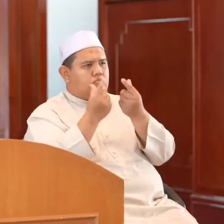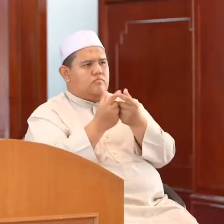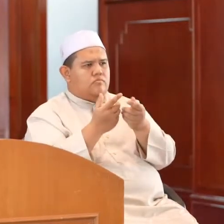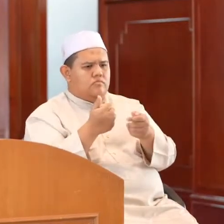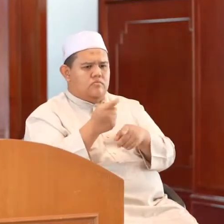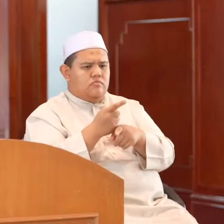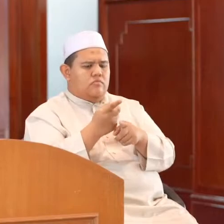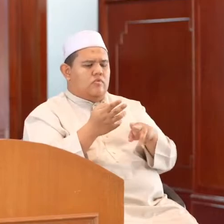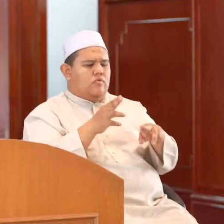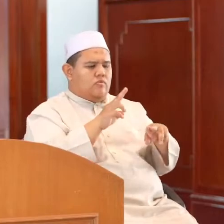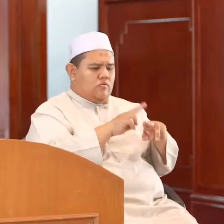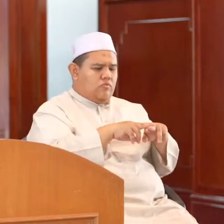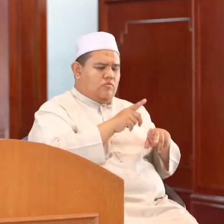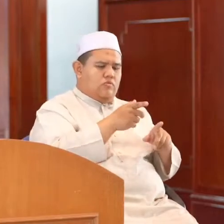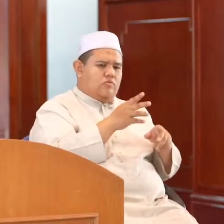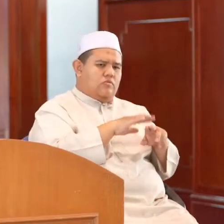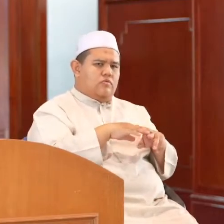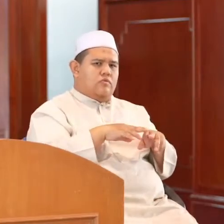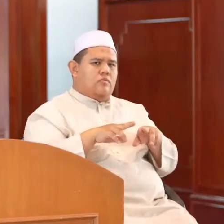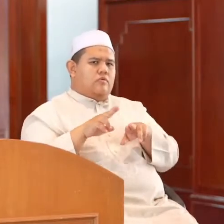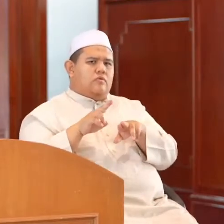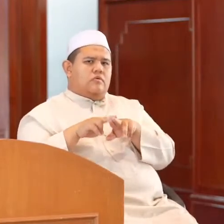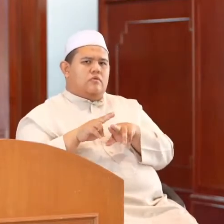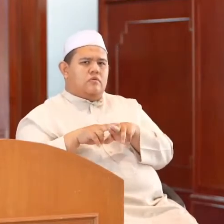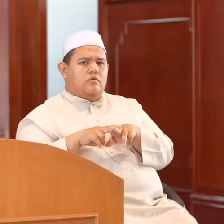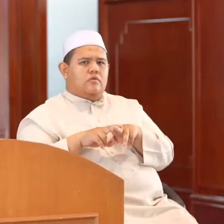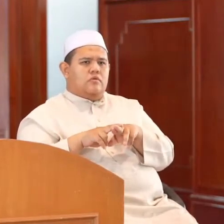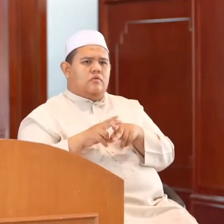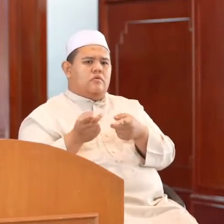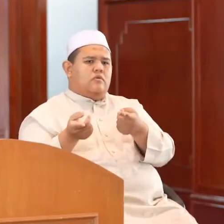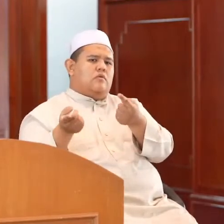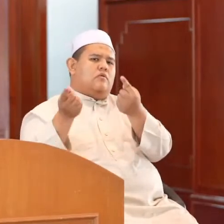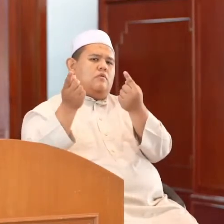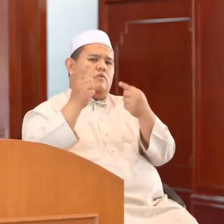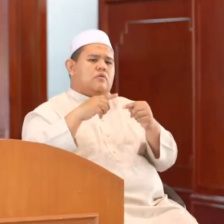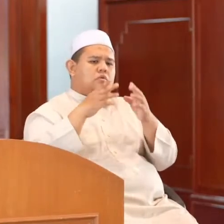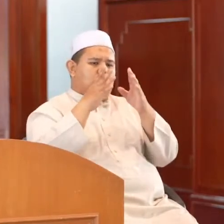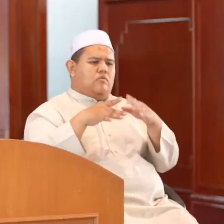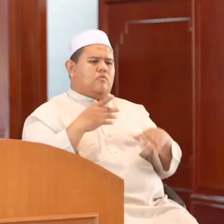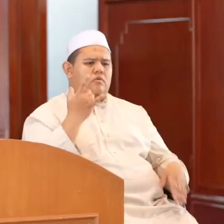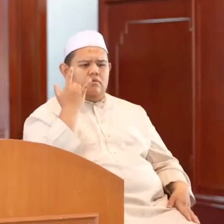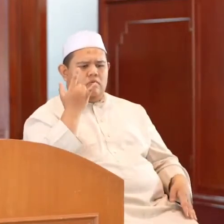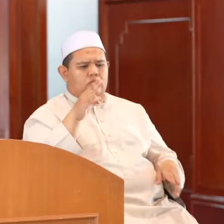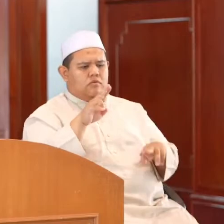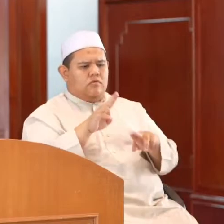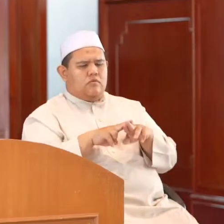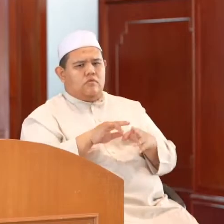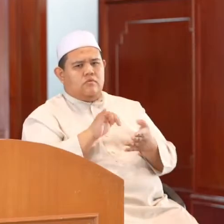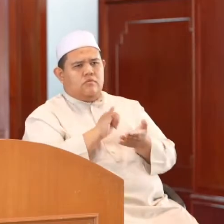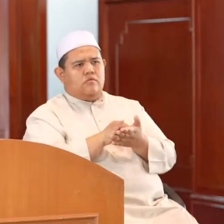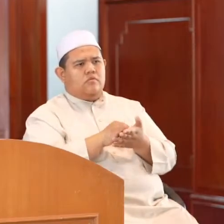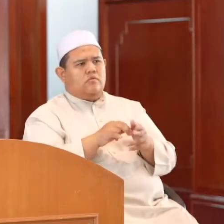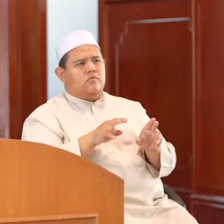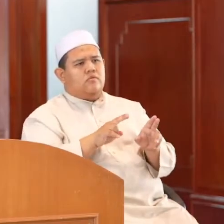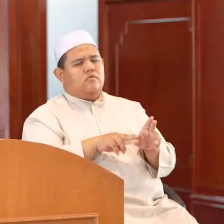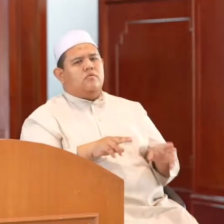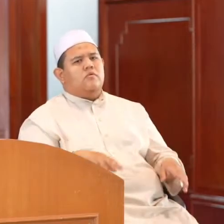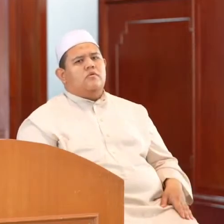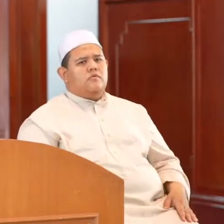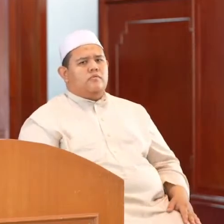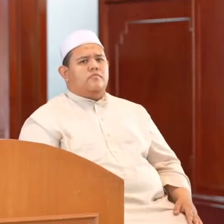Dekat kursi dia, letak satu kursi, datanglah gangster Kang mari duduk tepi.